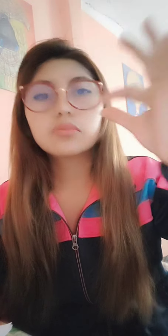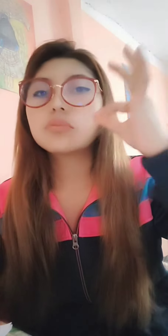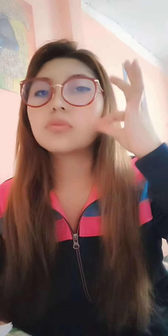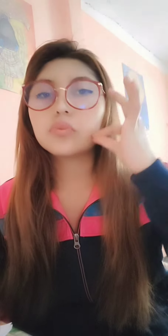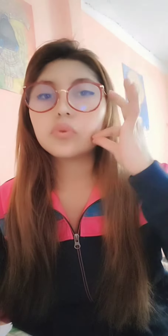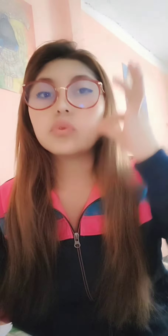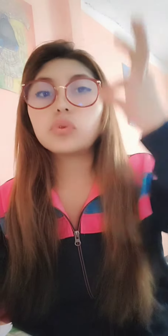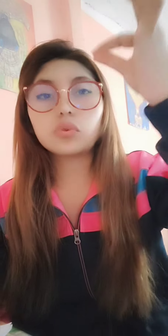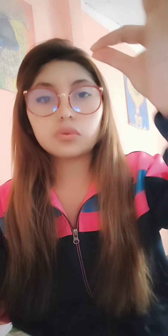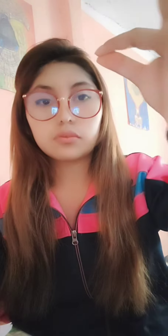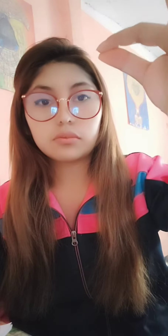Futuro.